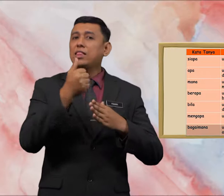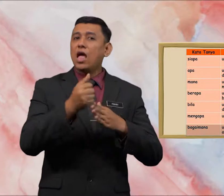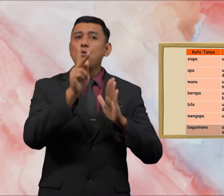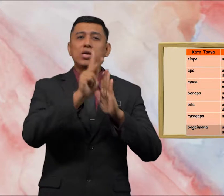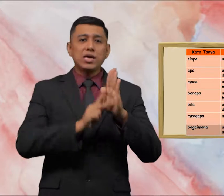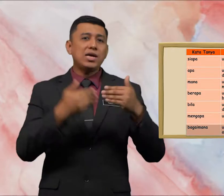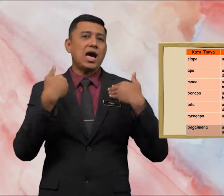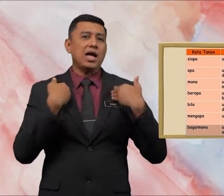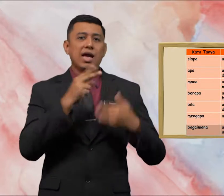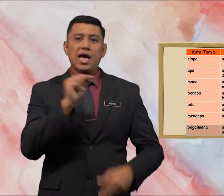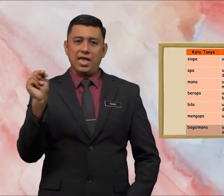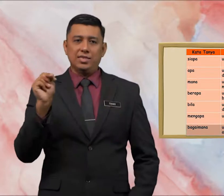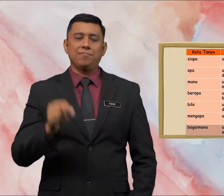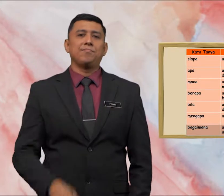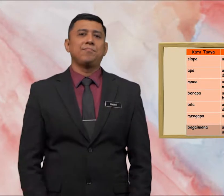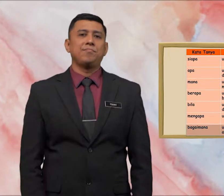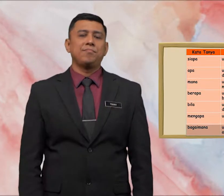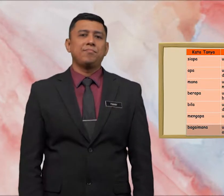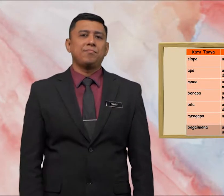atau keadaan.